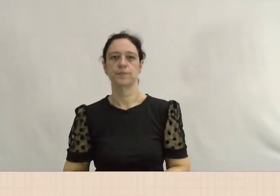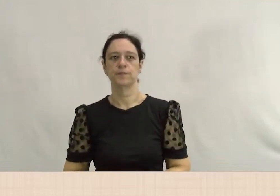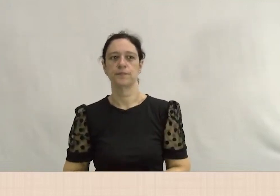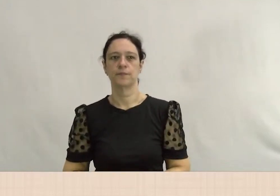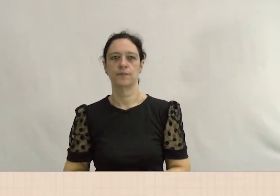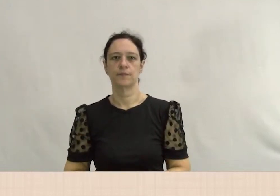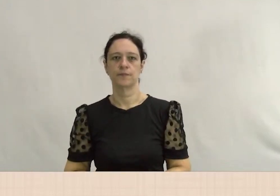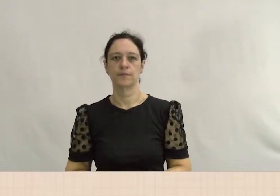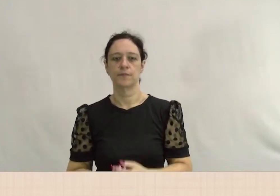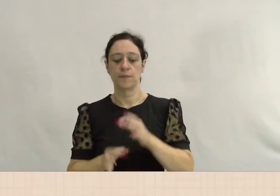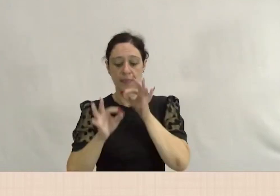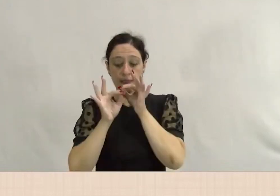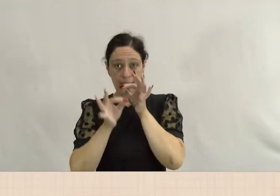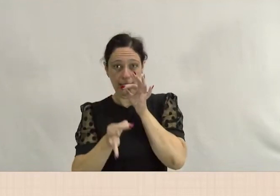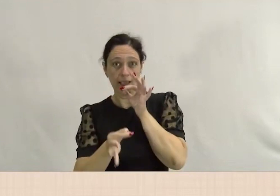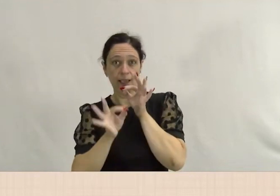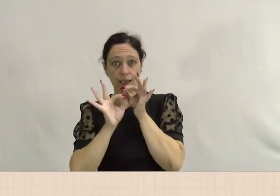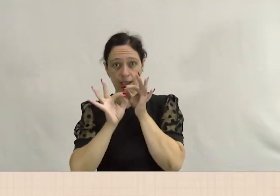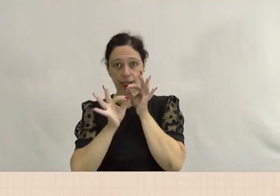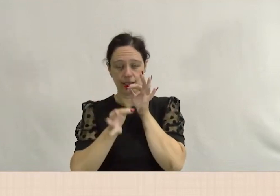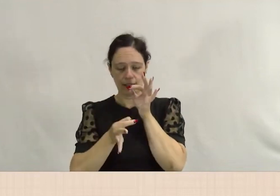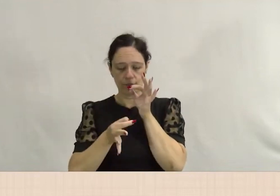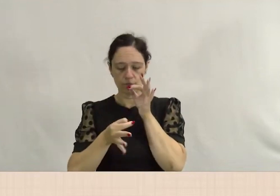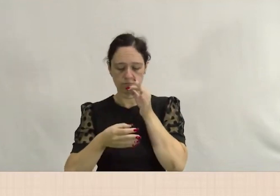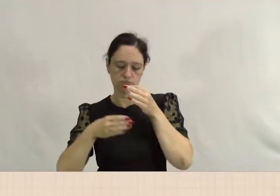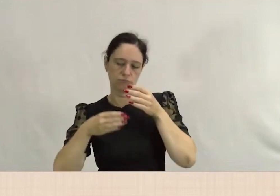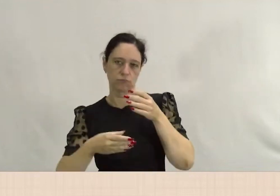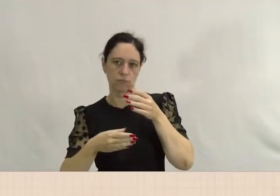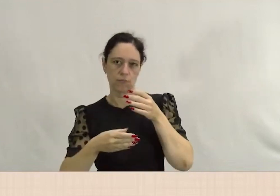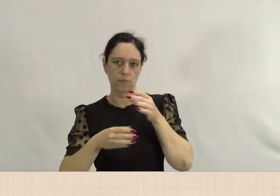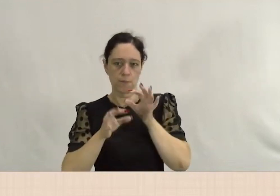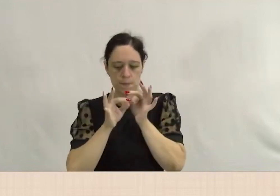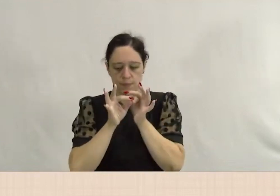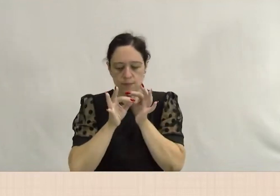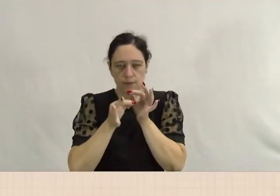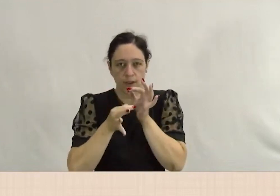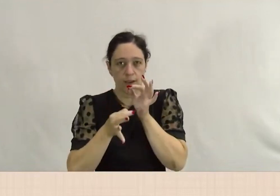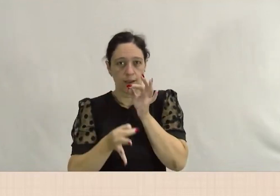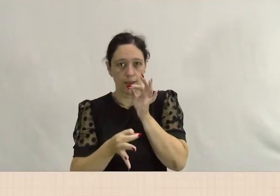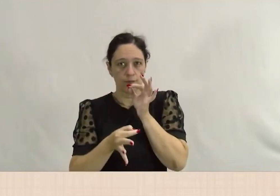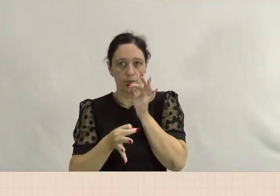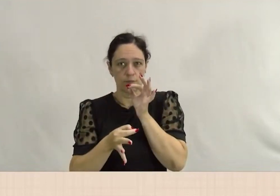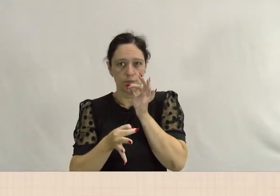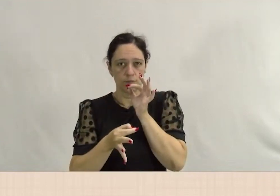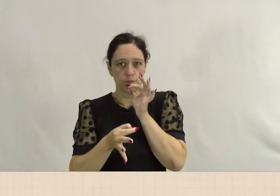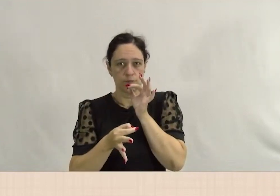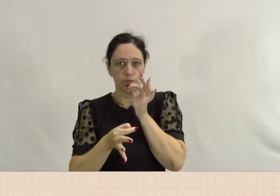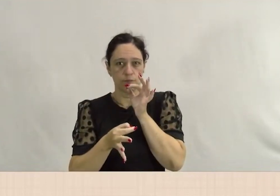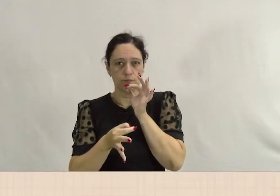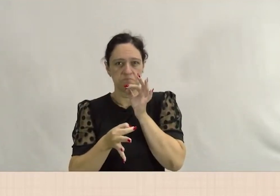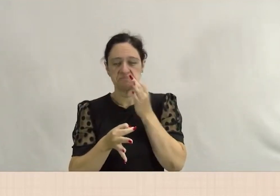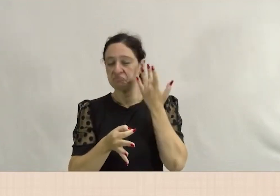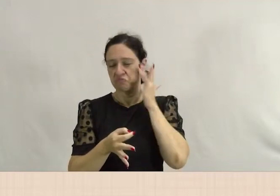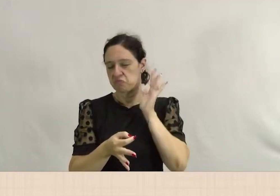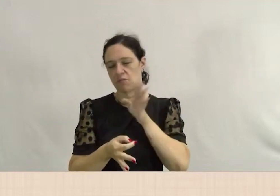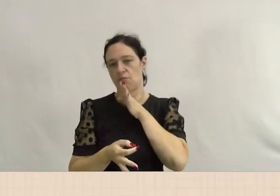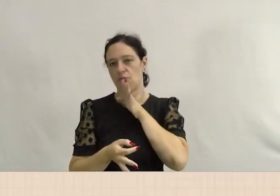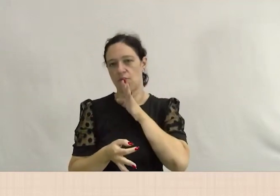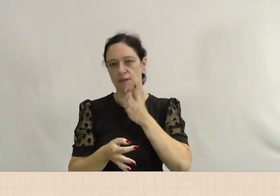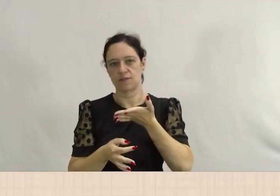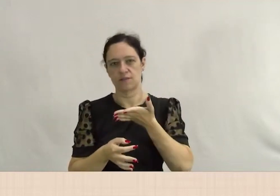um canudinho bem fininho, coloca na água, não sei se você já fez essa